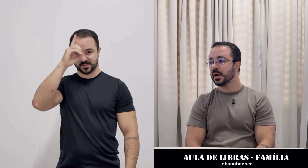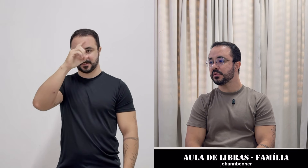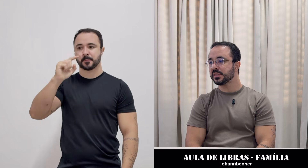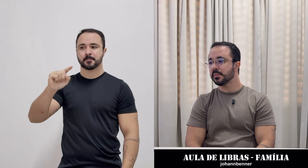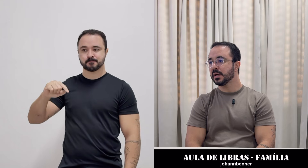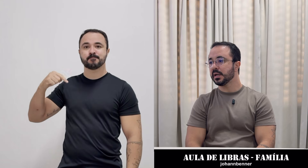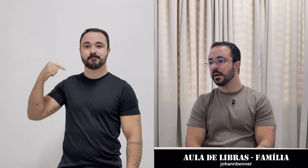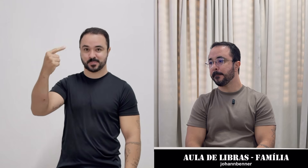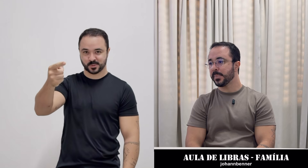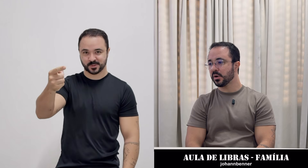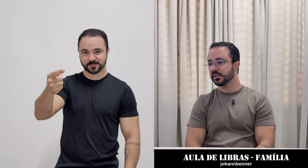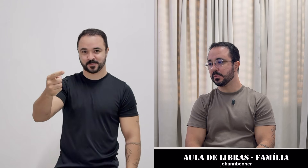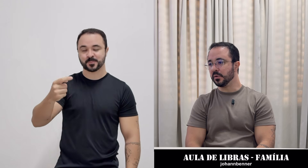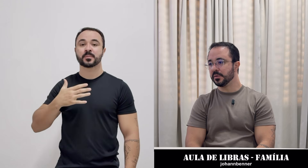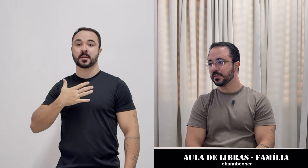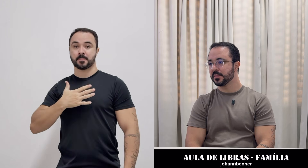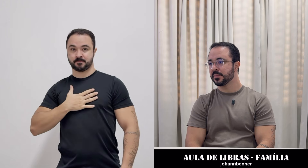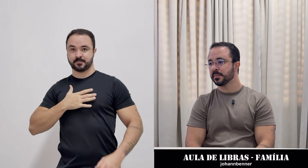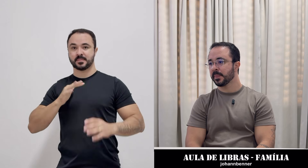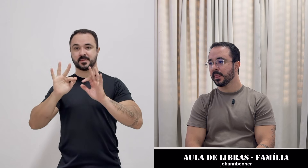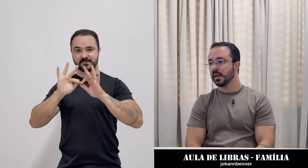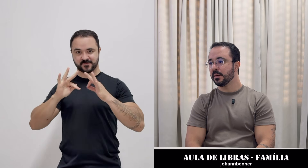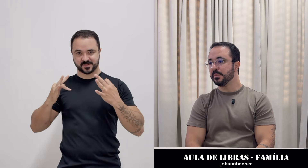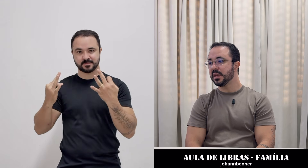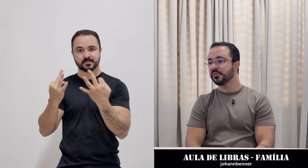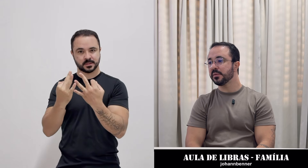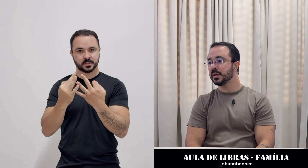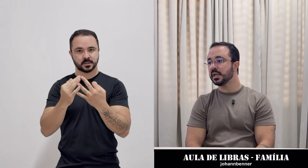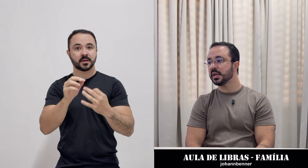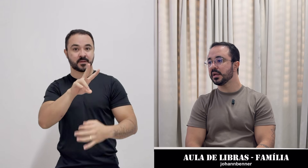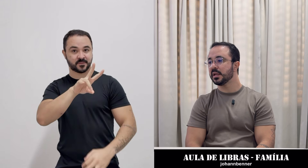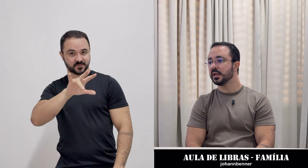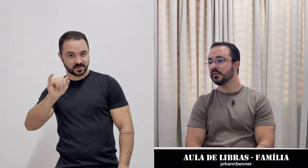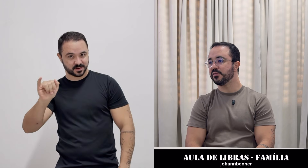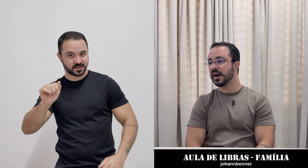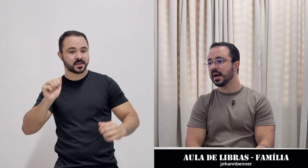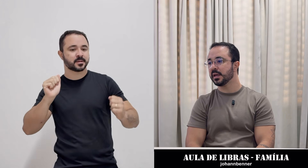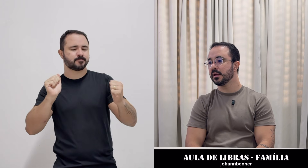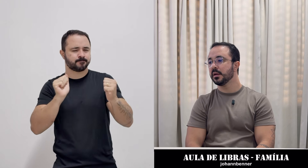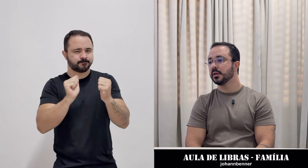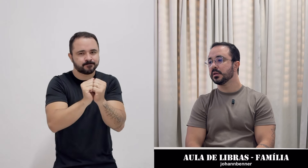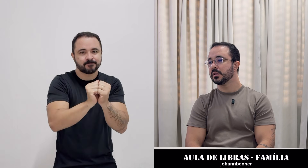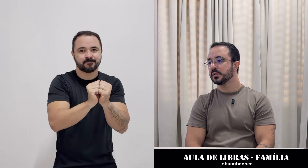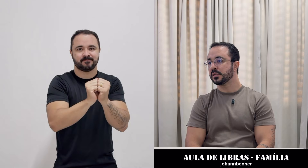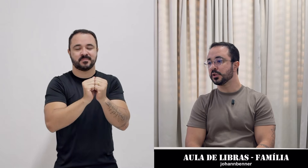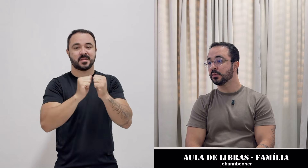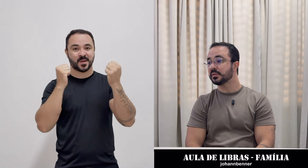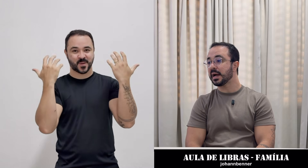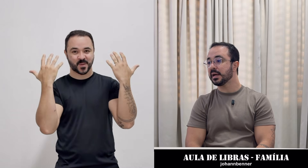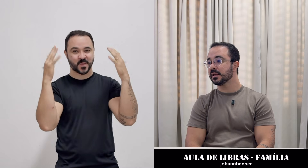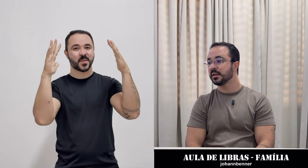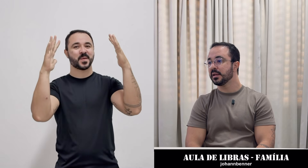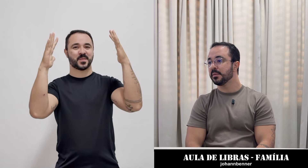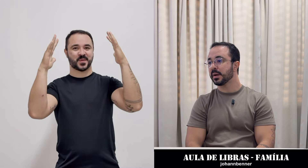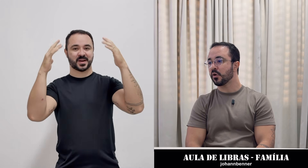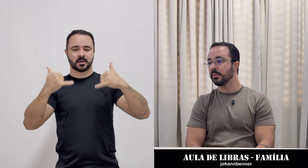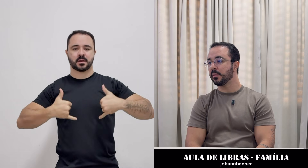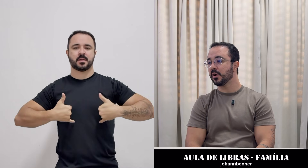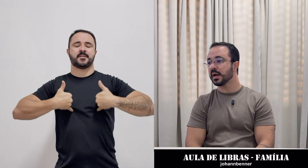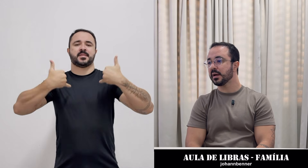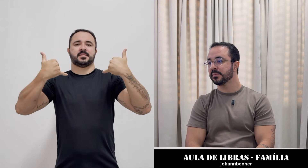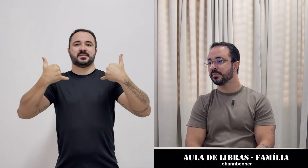No final de semana próximo, minha família vai se juntar